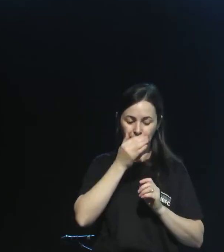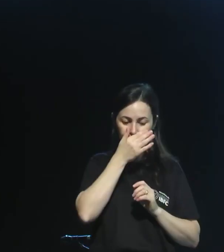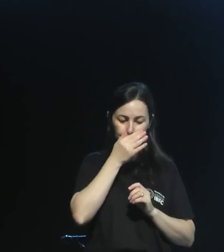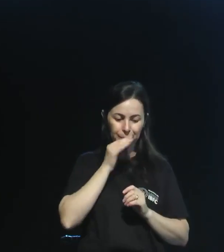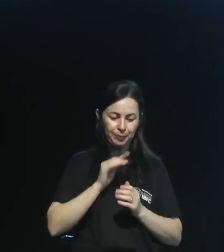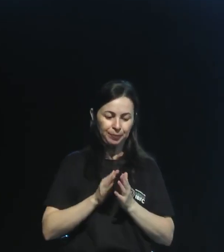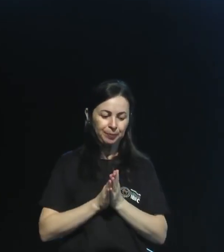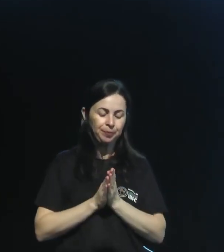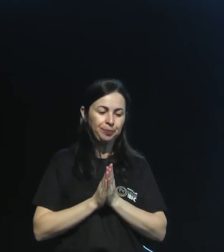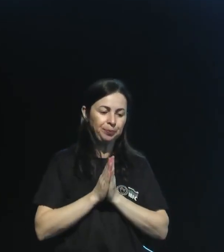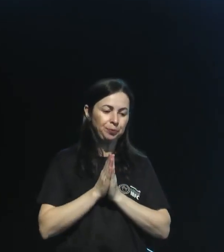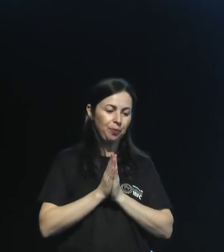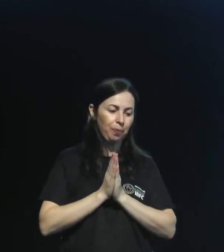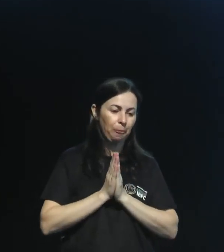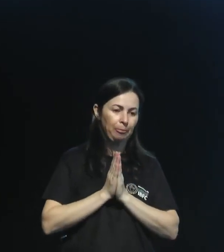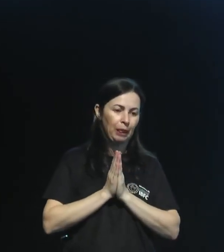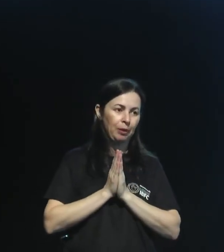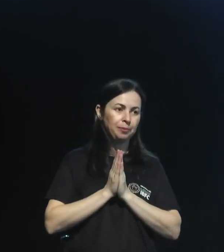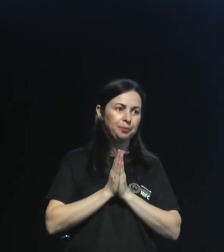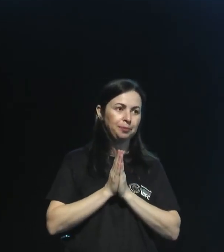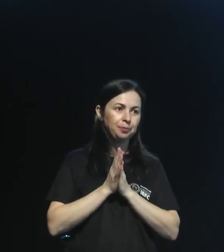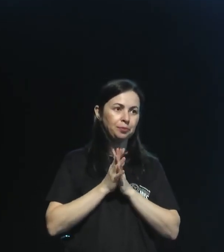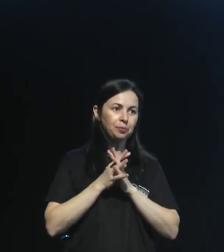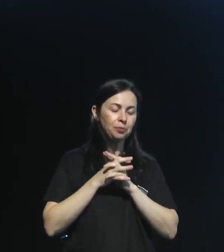Feche seus olhos, curve a sua cabeça.